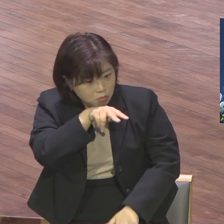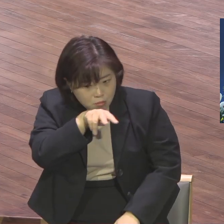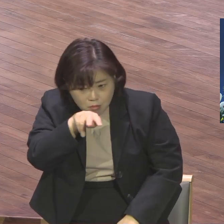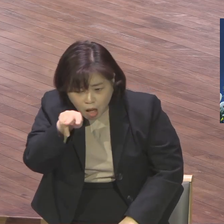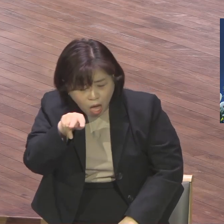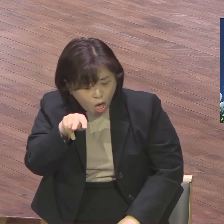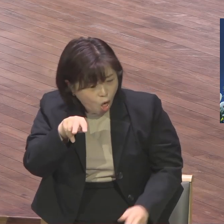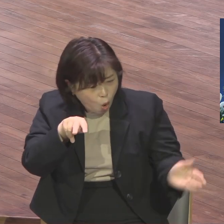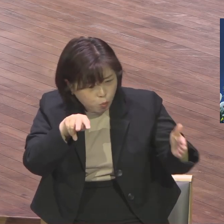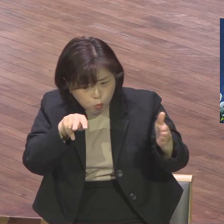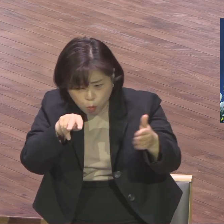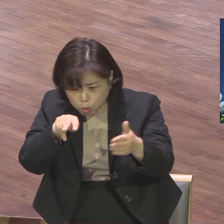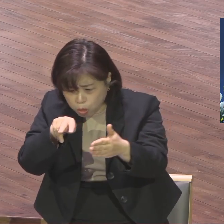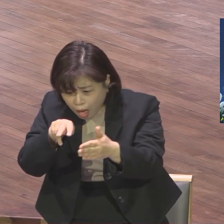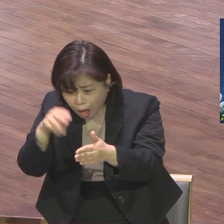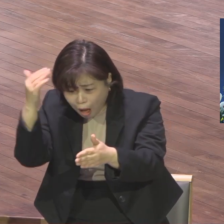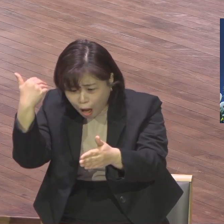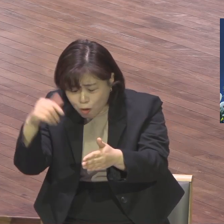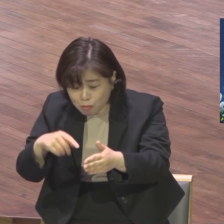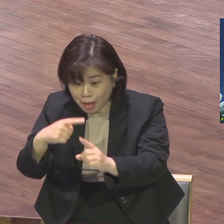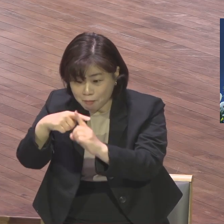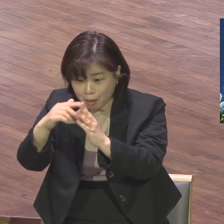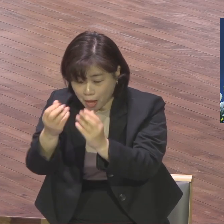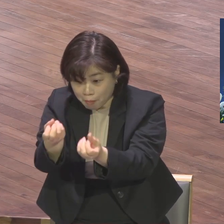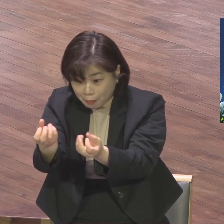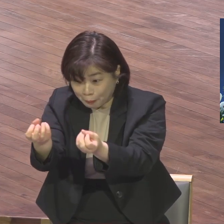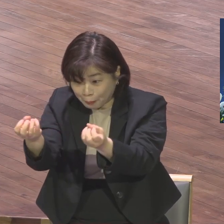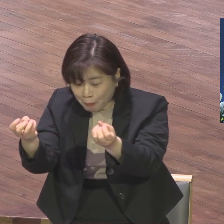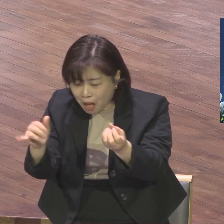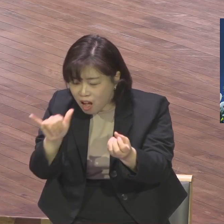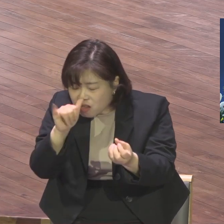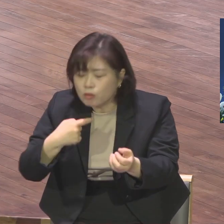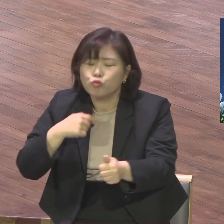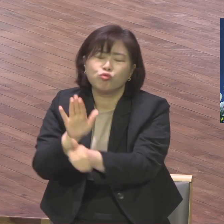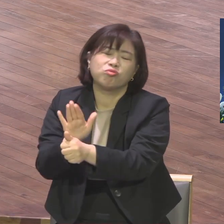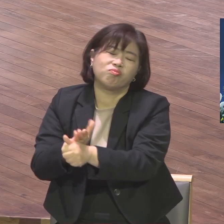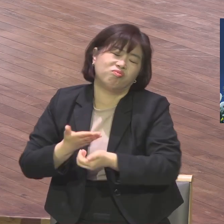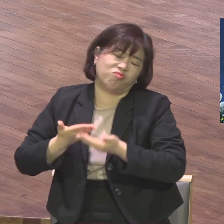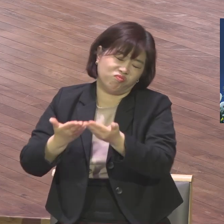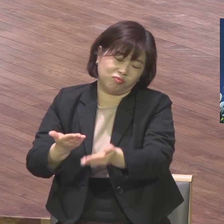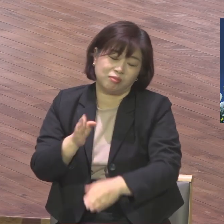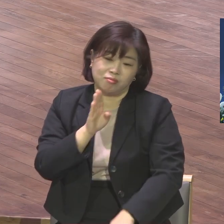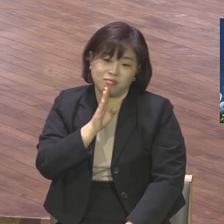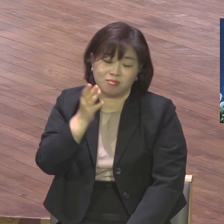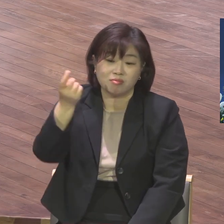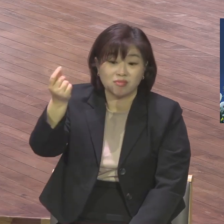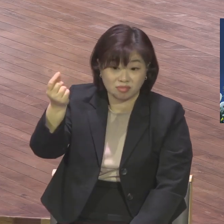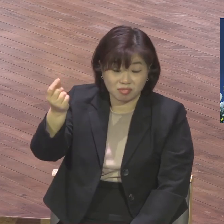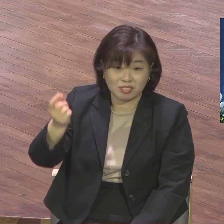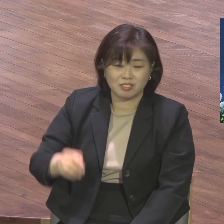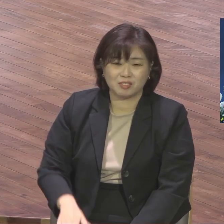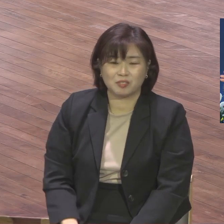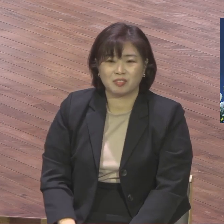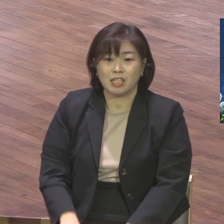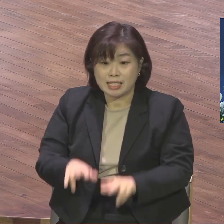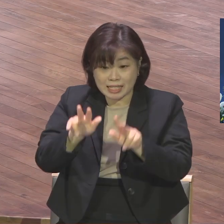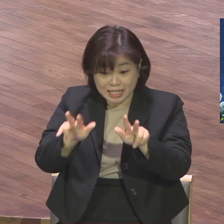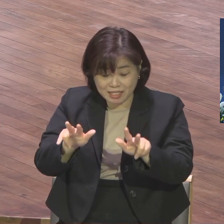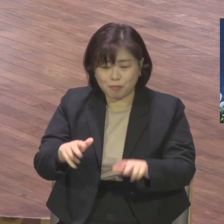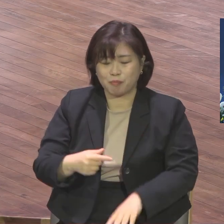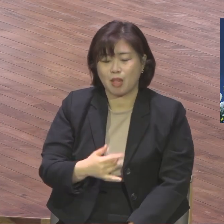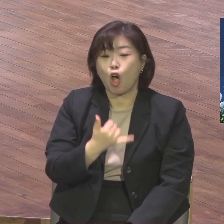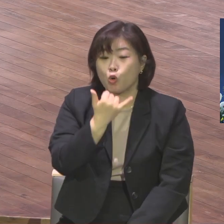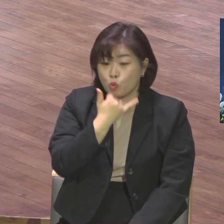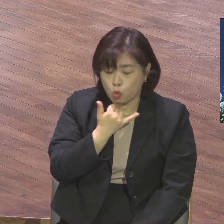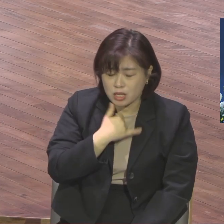전 세계를 다니잖아요. 일본, 미국, 영국, 유럽, 기독교 종교 개혁한 영국 아무것도 교회 볼